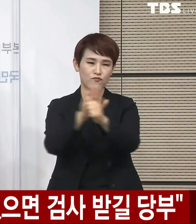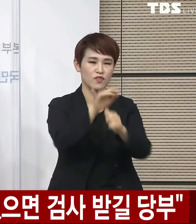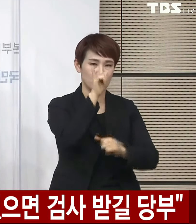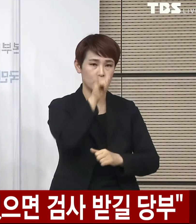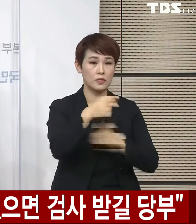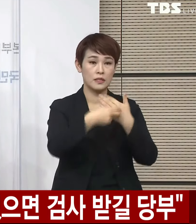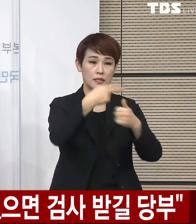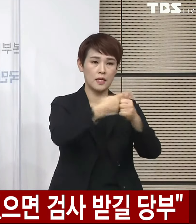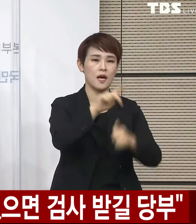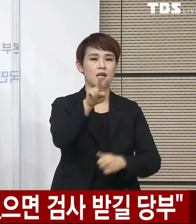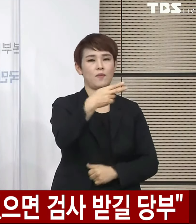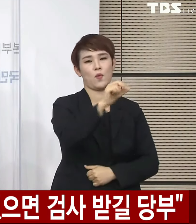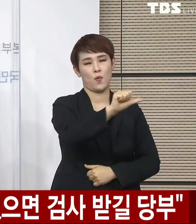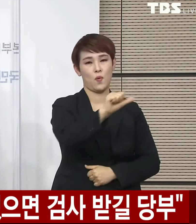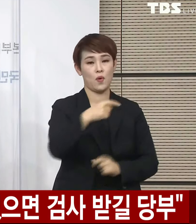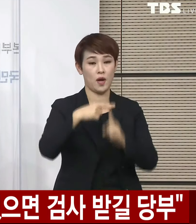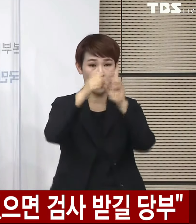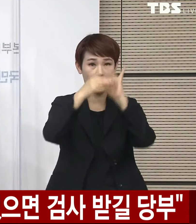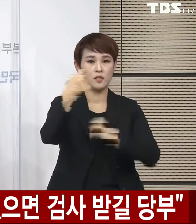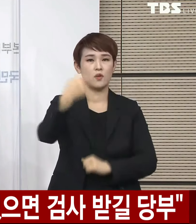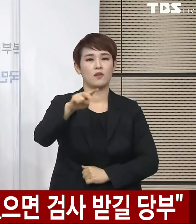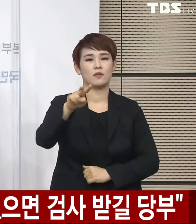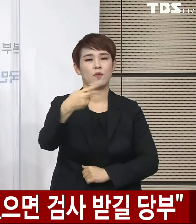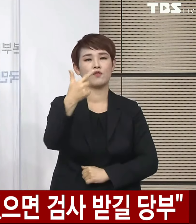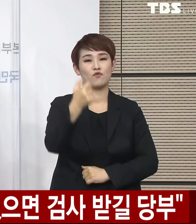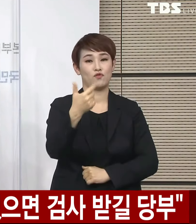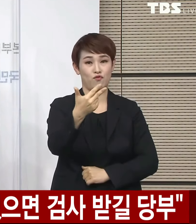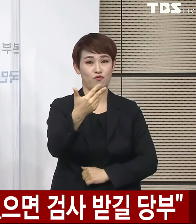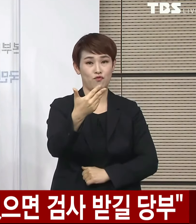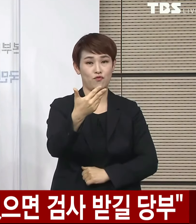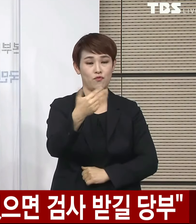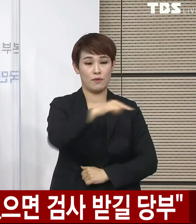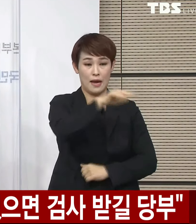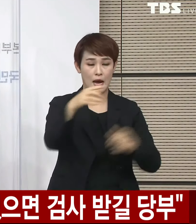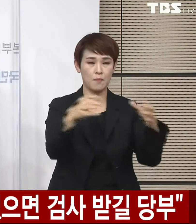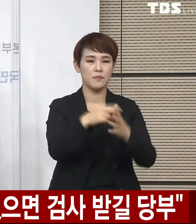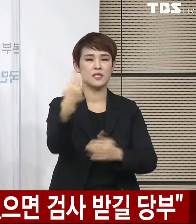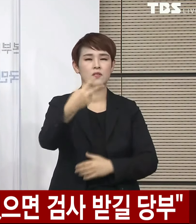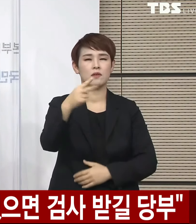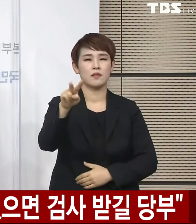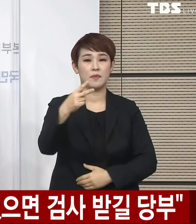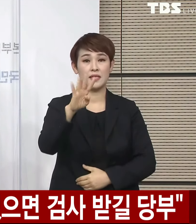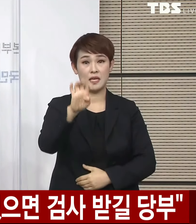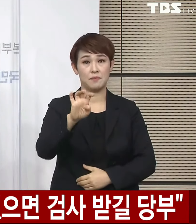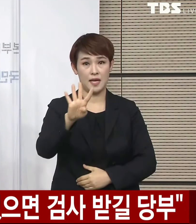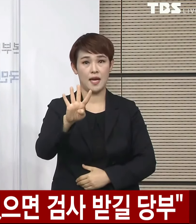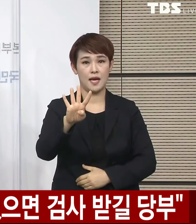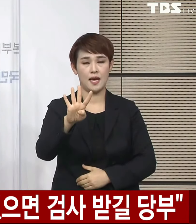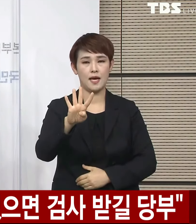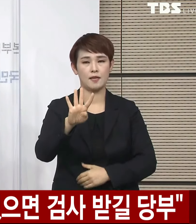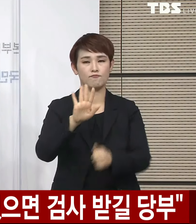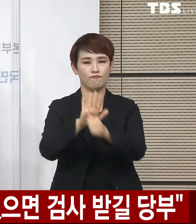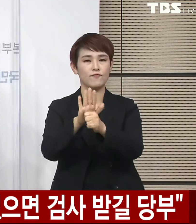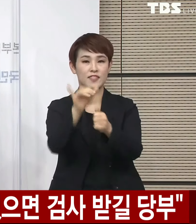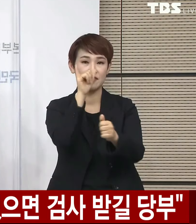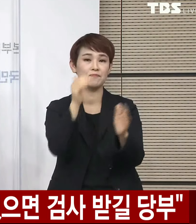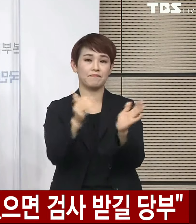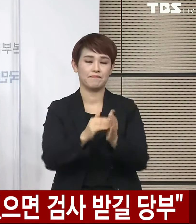205명, 간호사 1,269명 등 총 2,244명이 근무하고